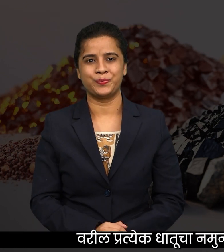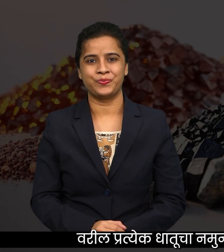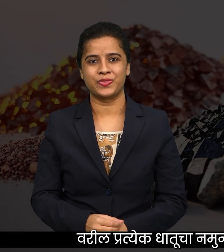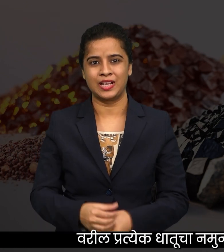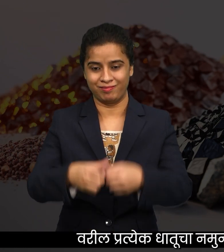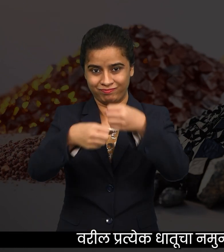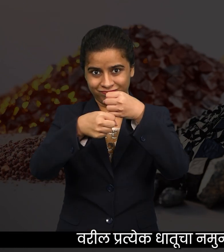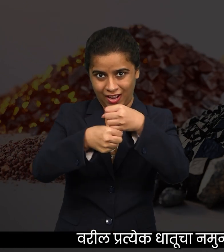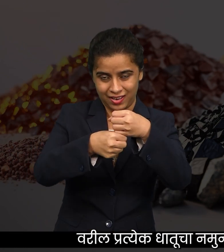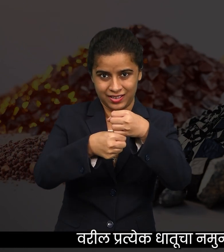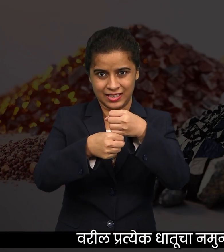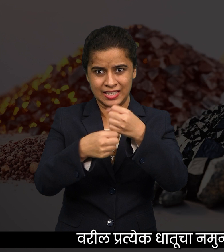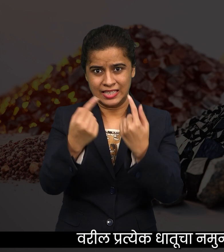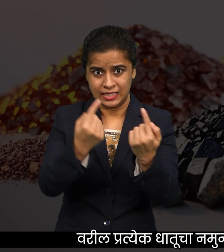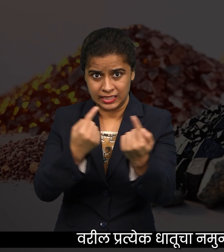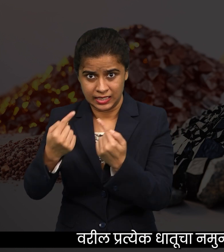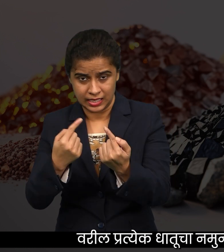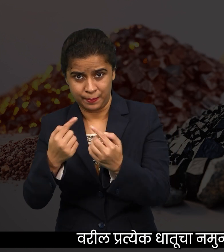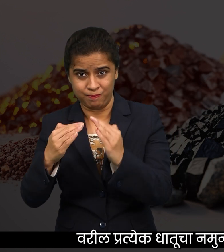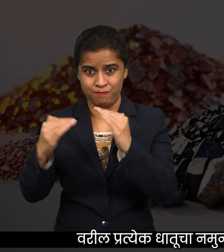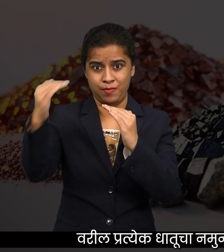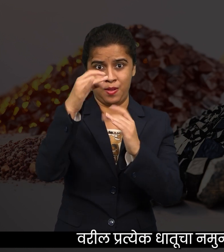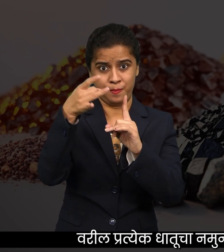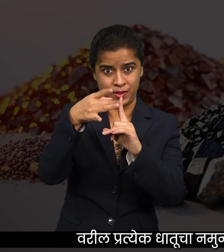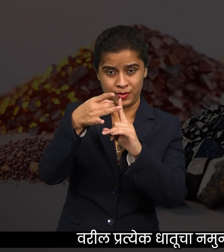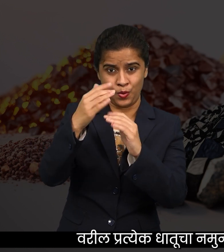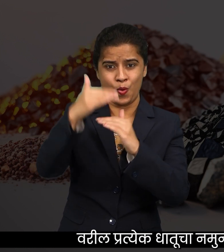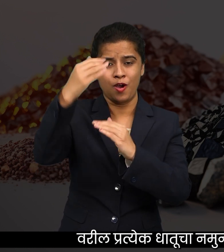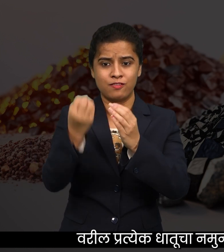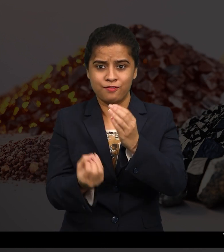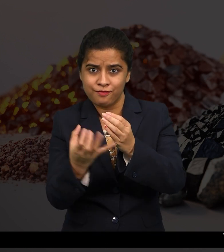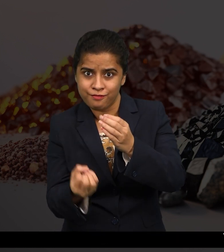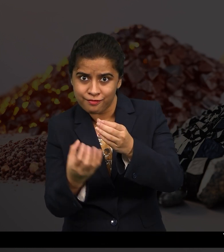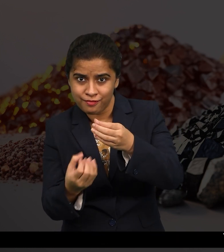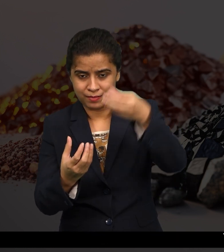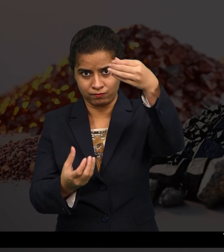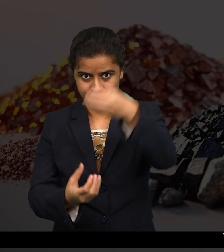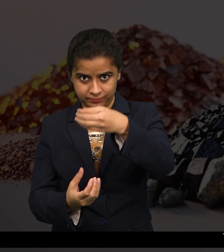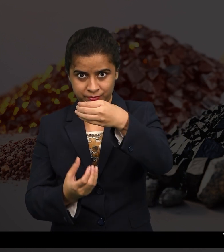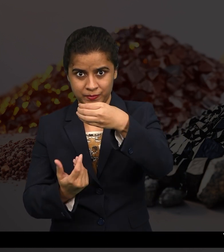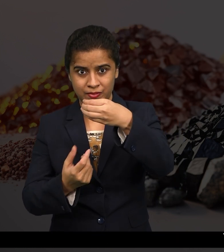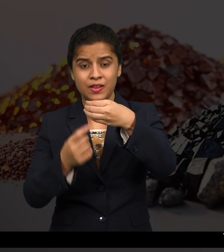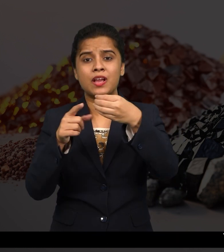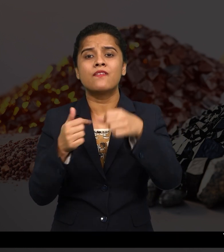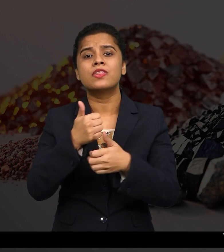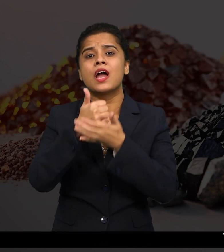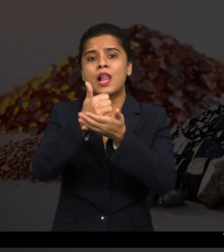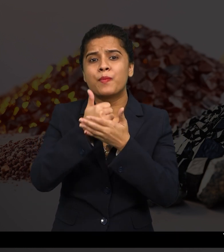वरील प्रत्येक धातूचा नमुना चिमटा किंवा स्पॅच्युल्याच्या मदतीने बर्नरच्या ज्वालेवर वर धरा.